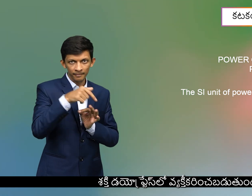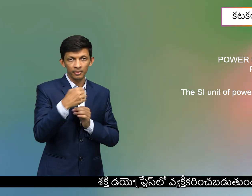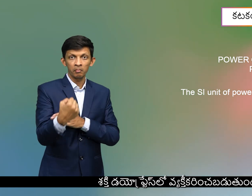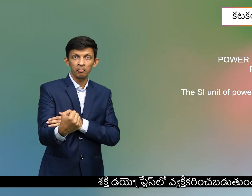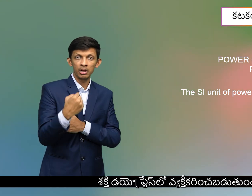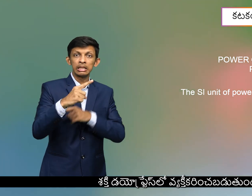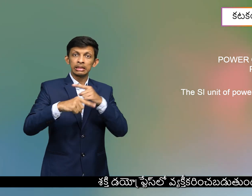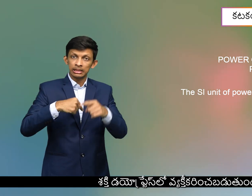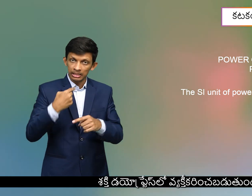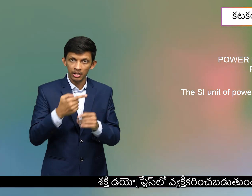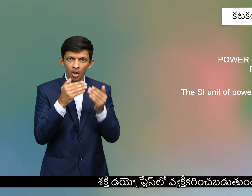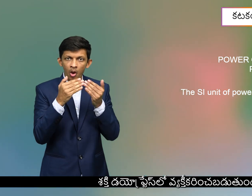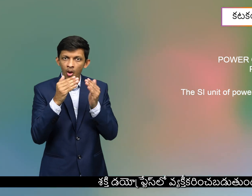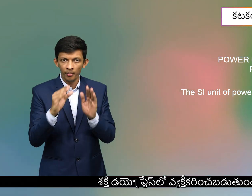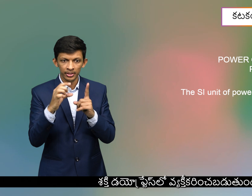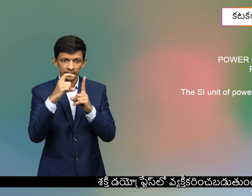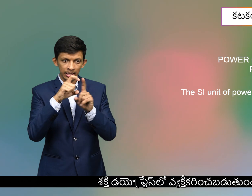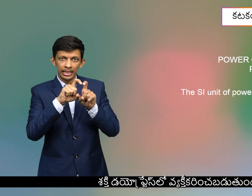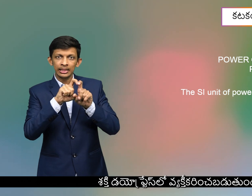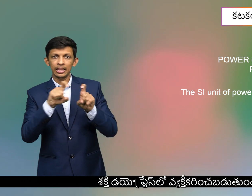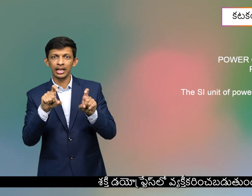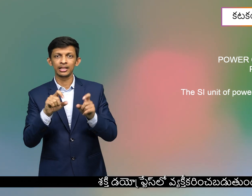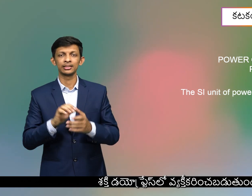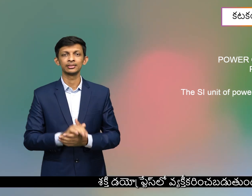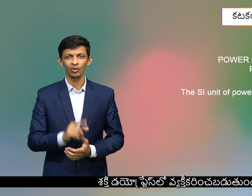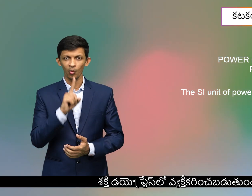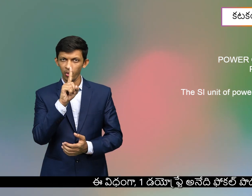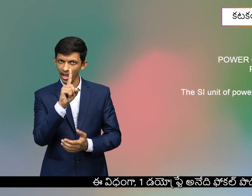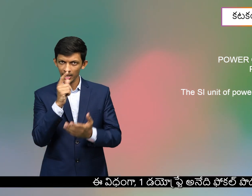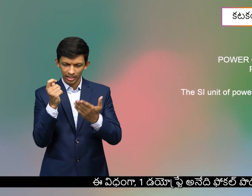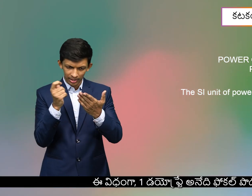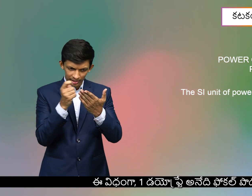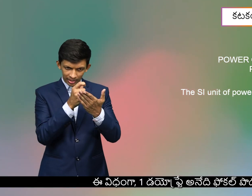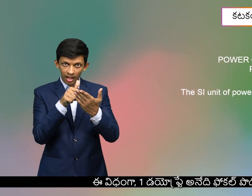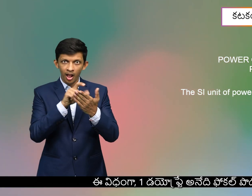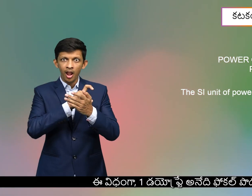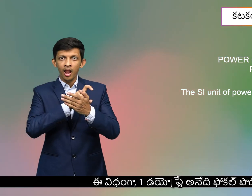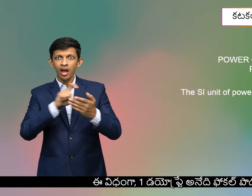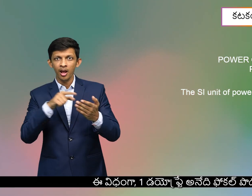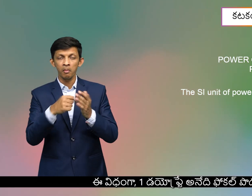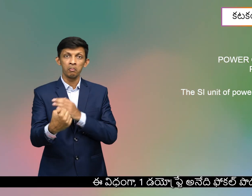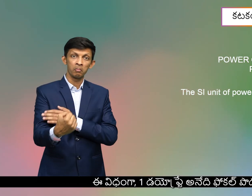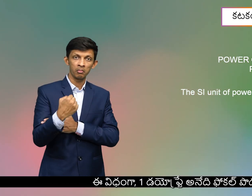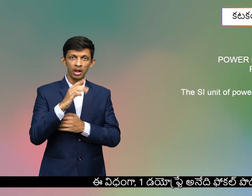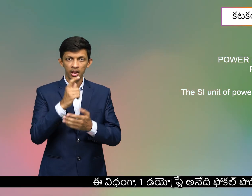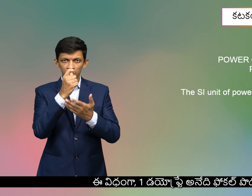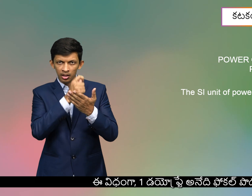శక్తి డయోప్ట్రేస్లో వ్యక్తీకరించబడుతుంది. ఈ విధంగా ఒక డయోప్ట్రే అనేది ఫోకల్